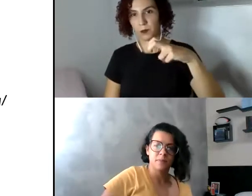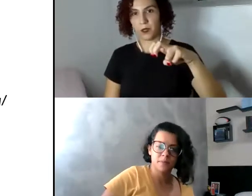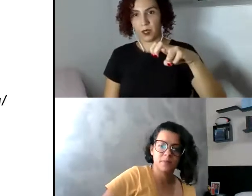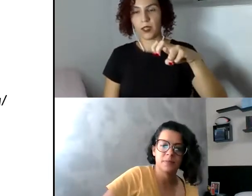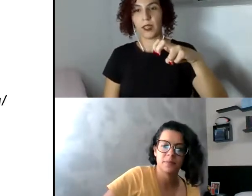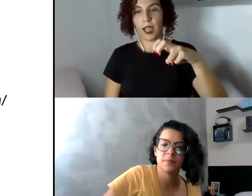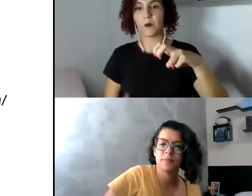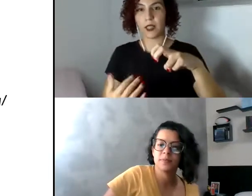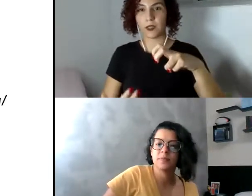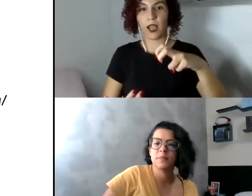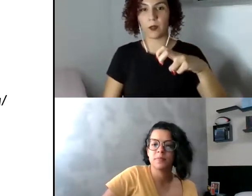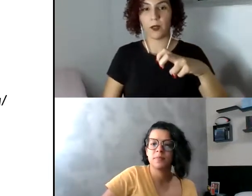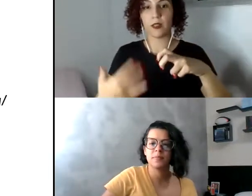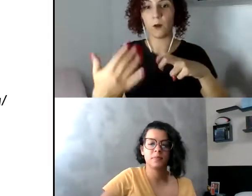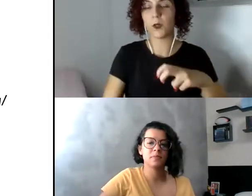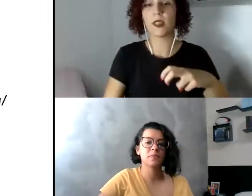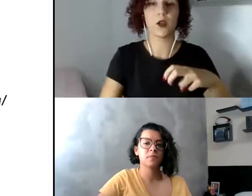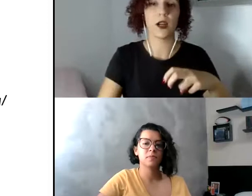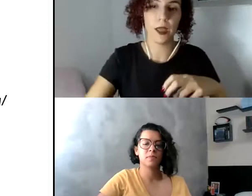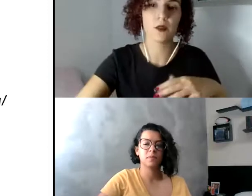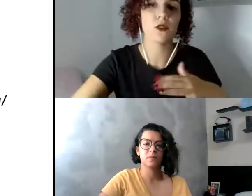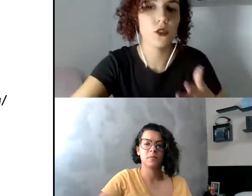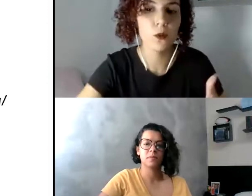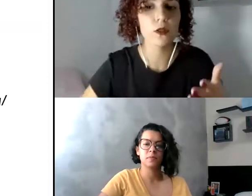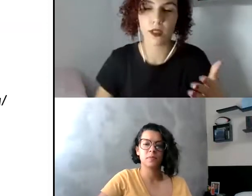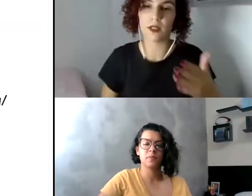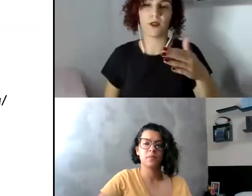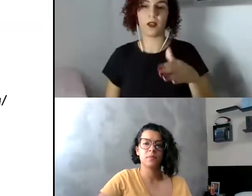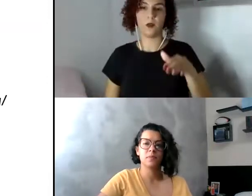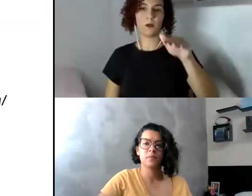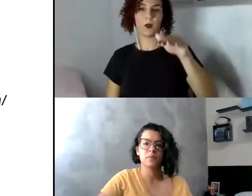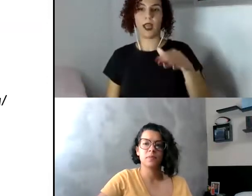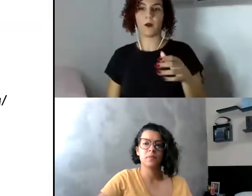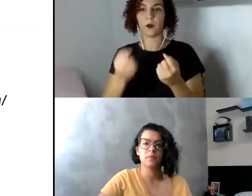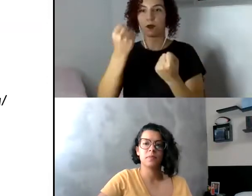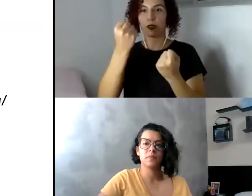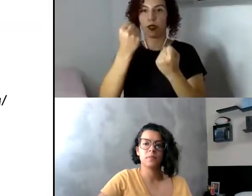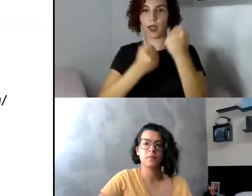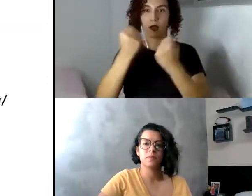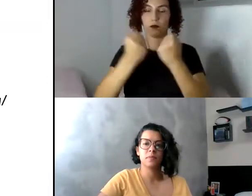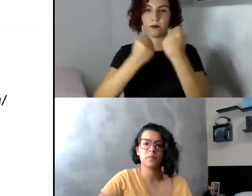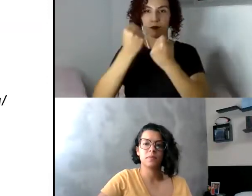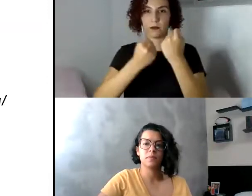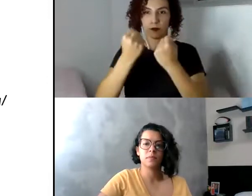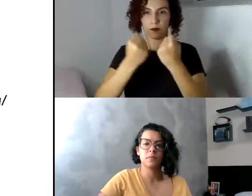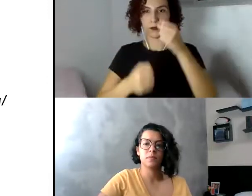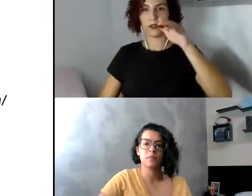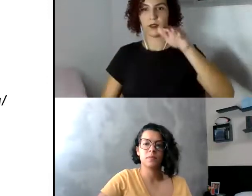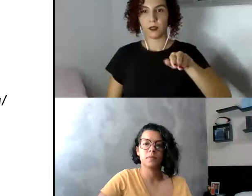exemplo. E aí um classificador. Então, para o estacionamento, a gente usa os classificadores, porque aí eu posso ver carro